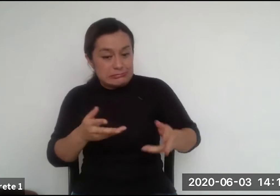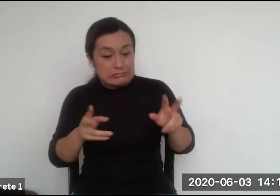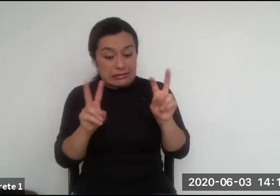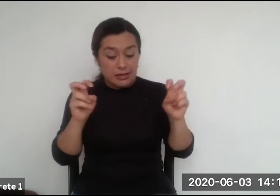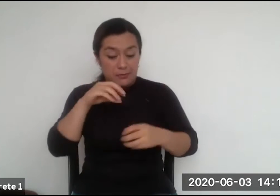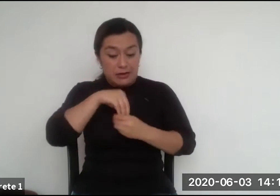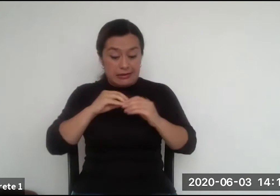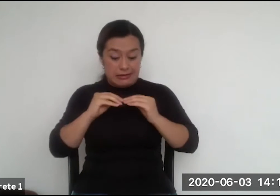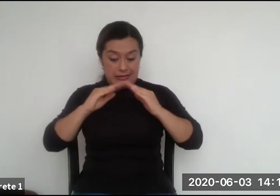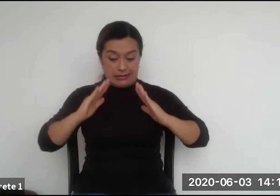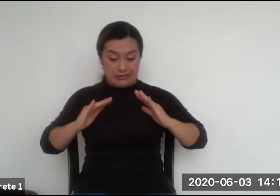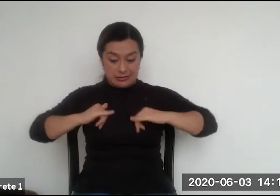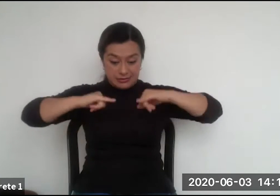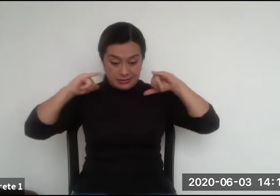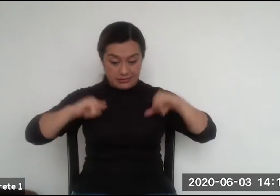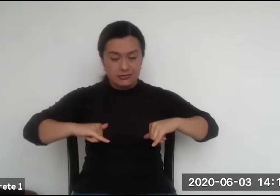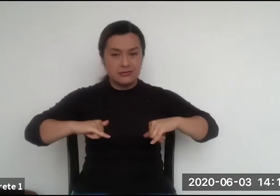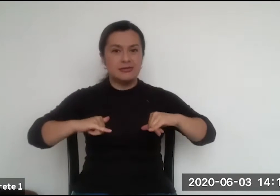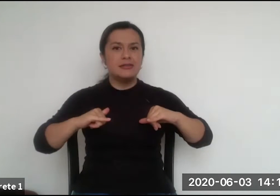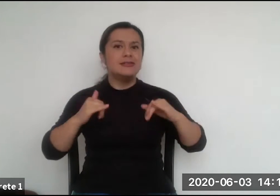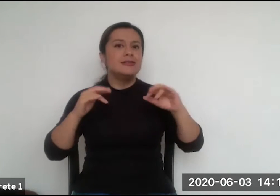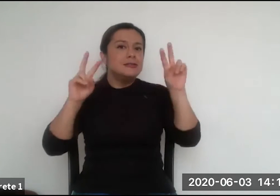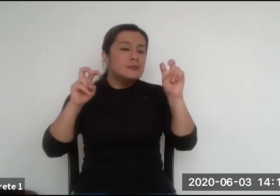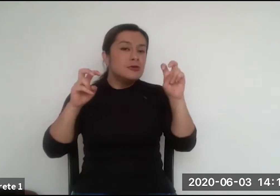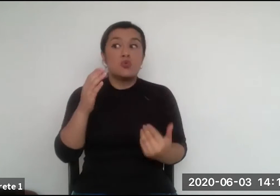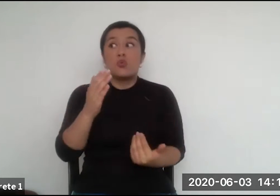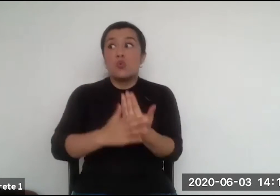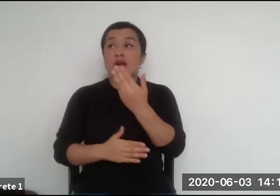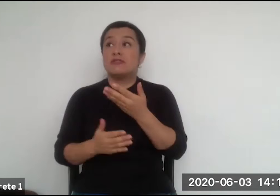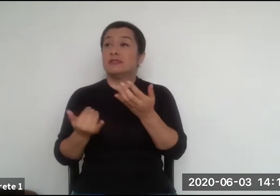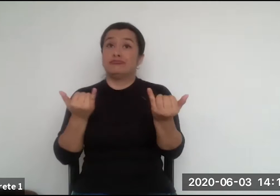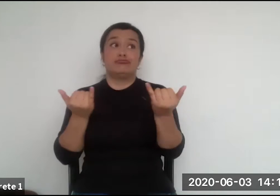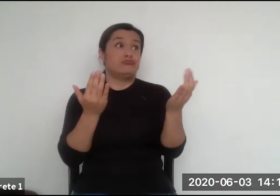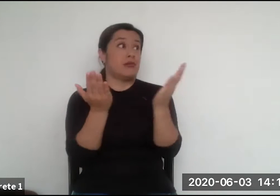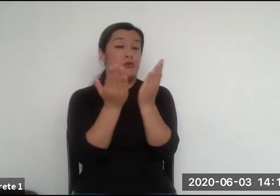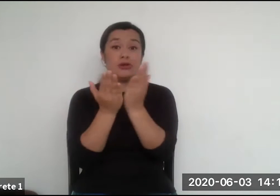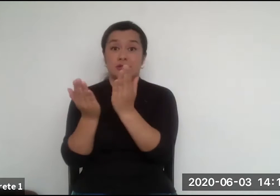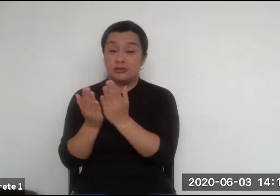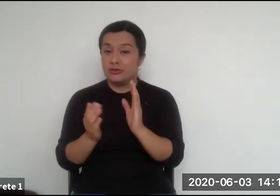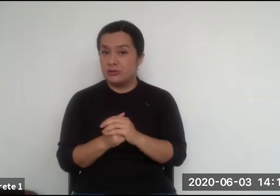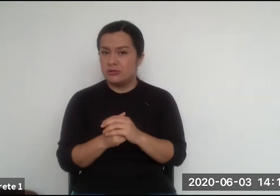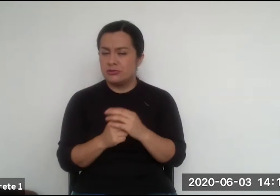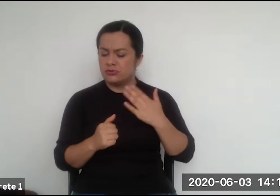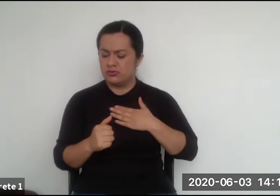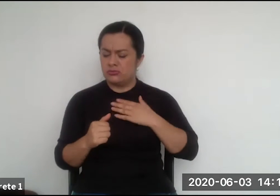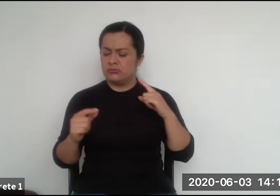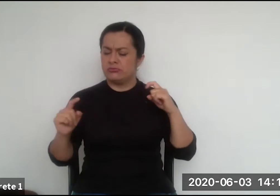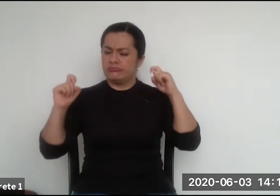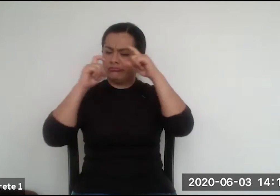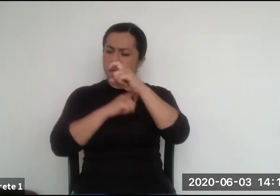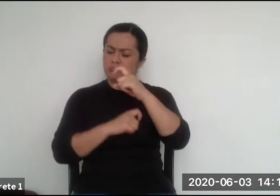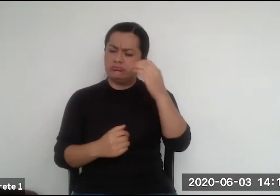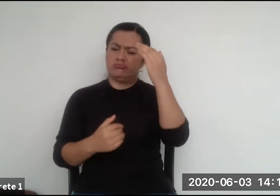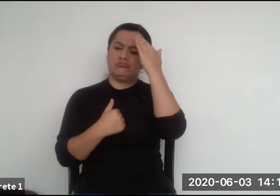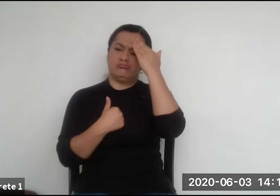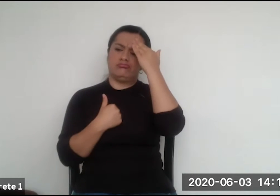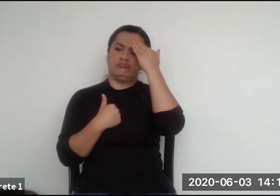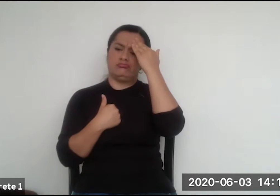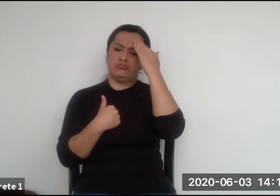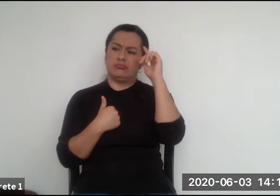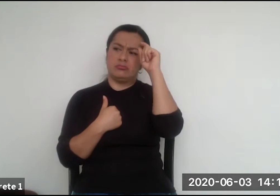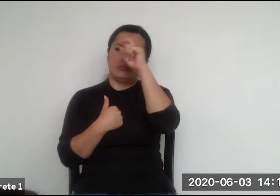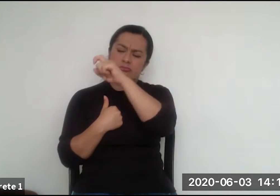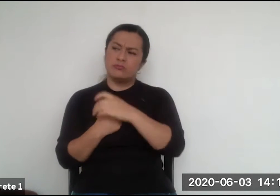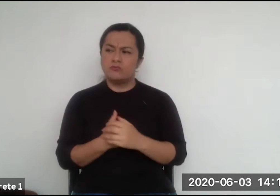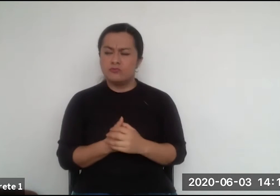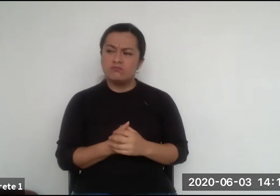confinamientos o nuevas educaciones o pedagogías, pues yo me ponía a pensar justamente en el reto